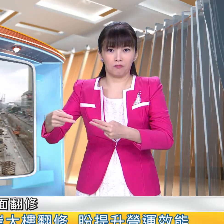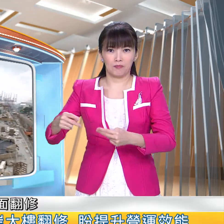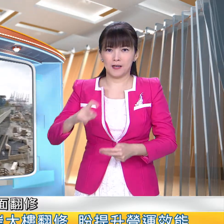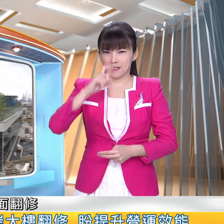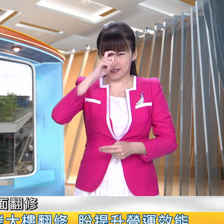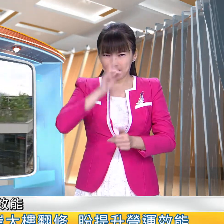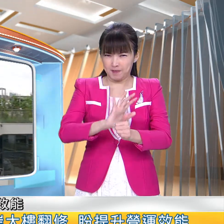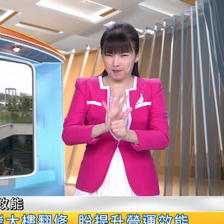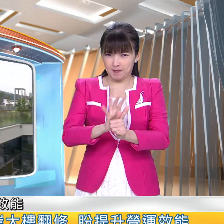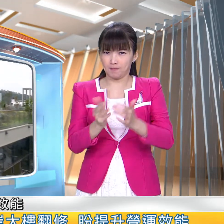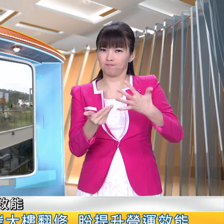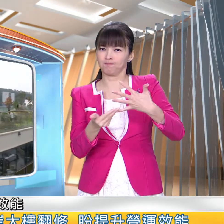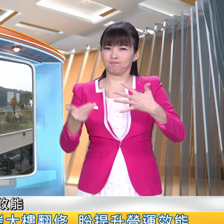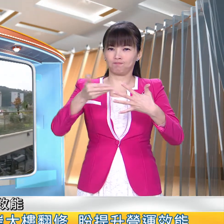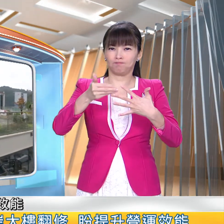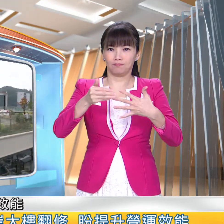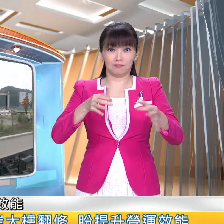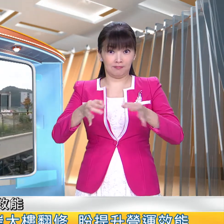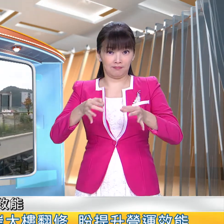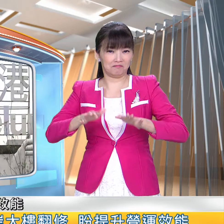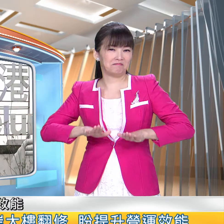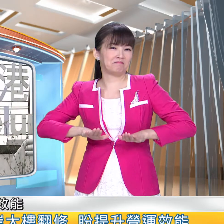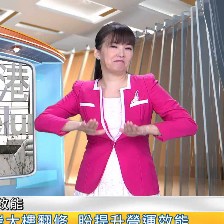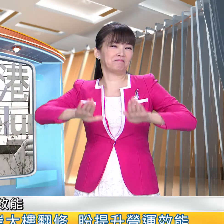修，希望提升营运效能。